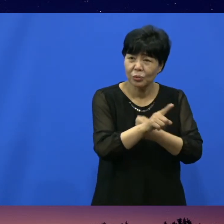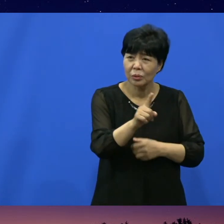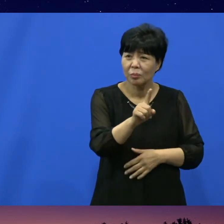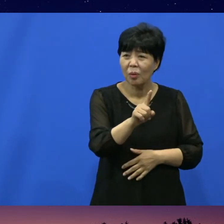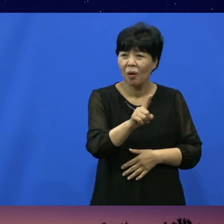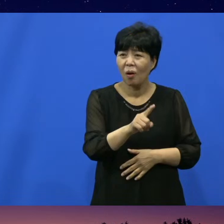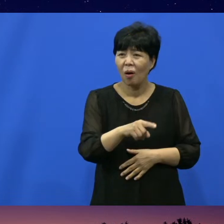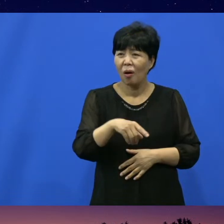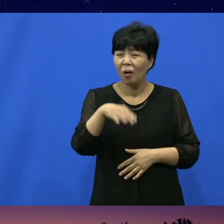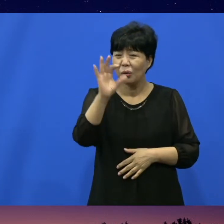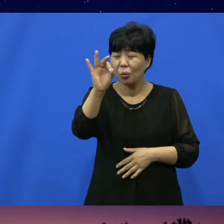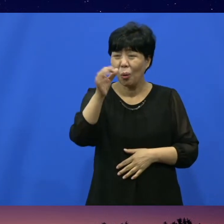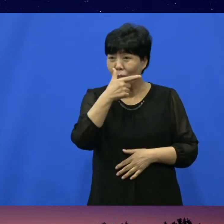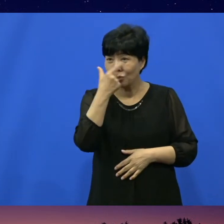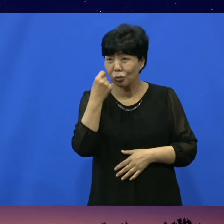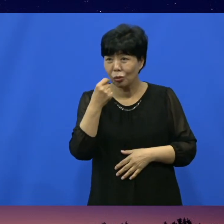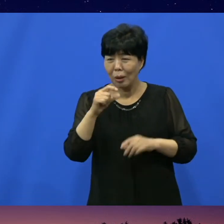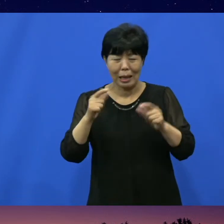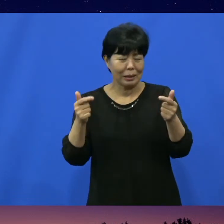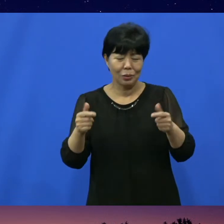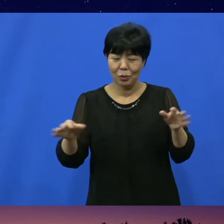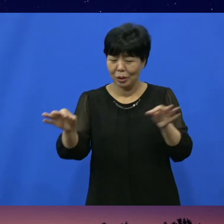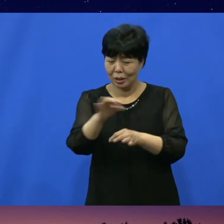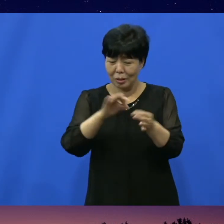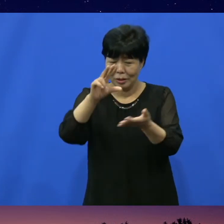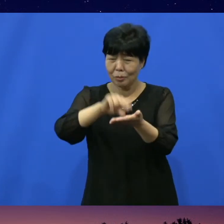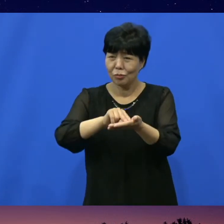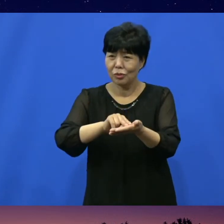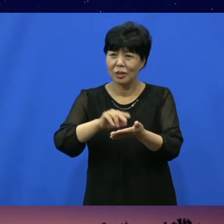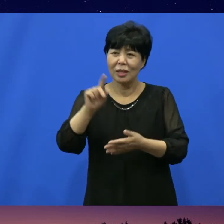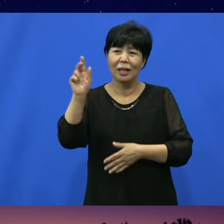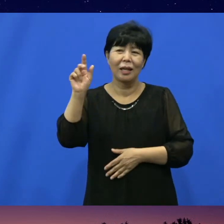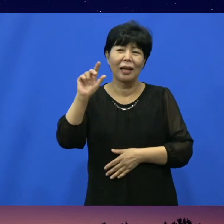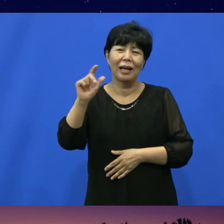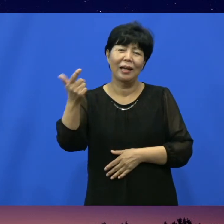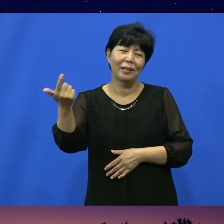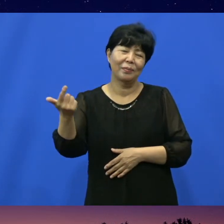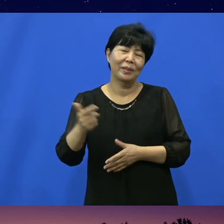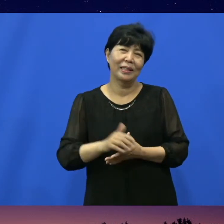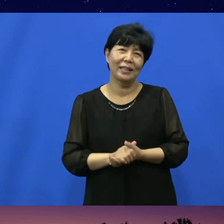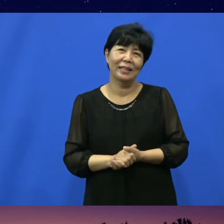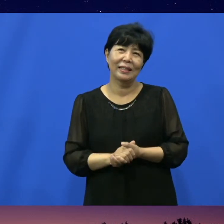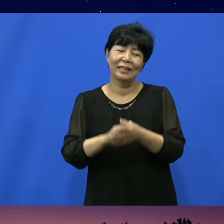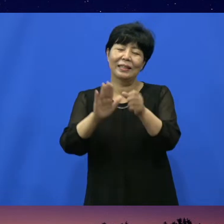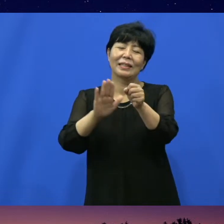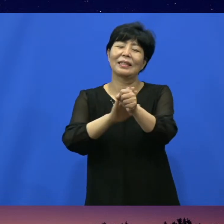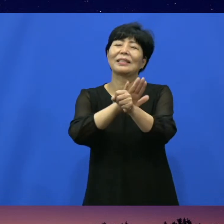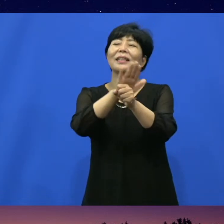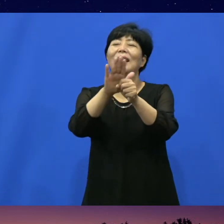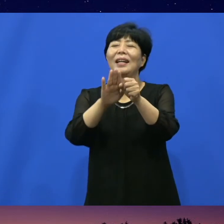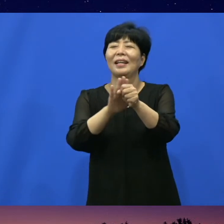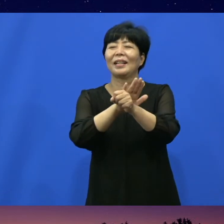문제이기 때문에 아니에요. 사랑 때문이에요.